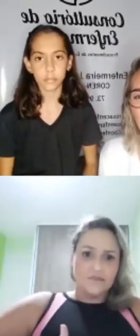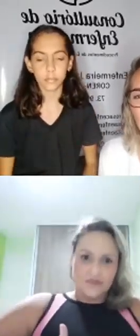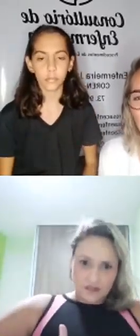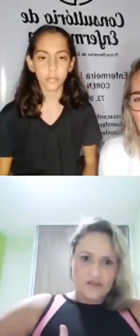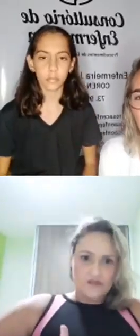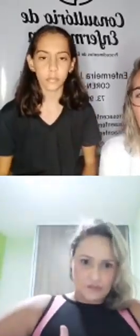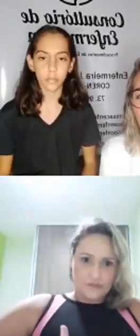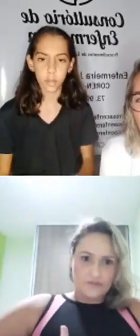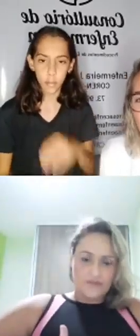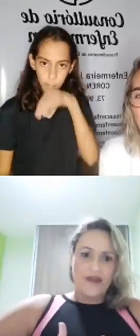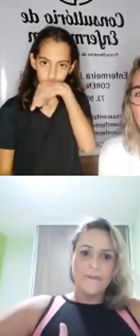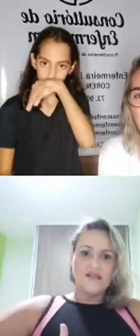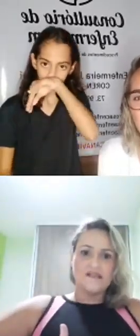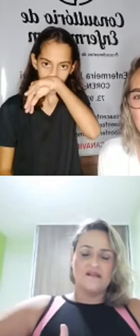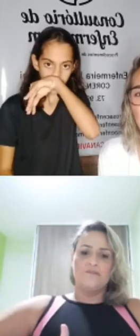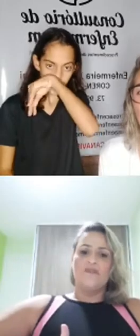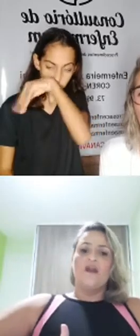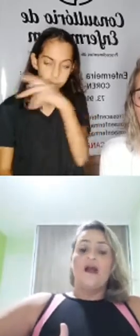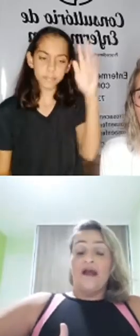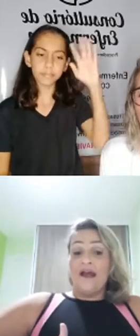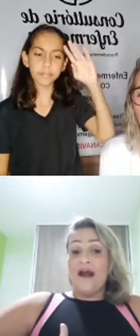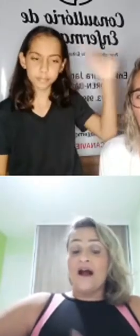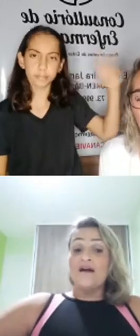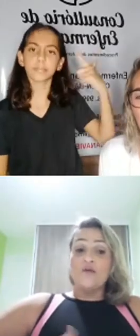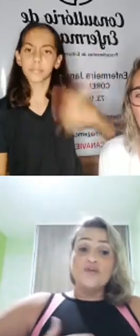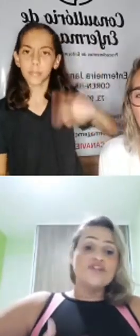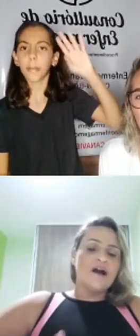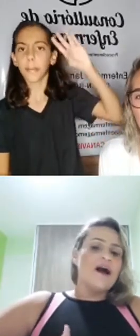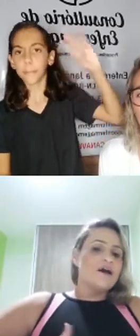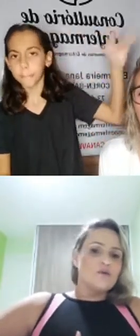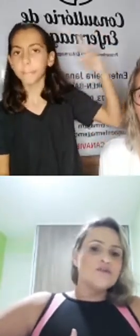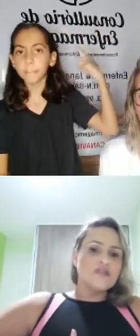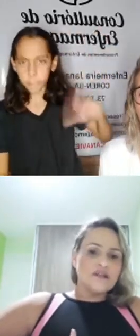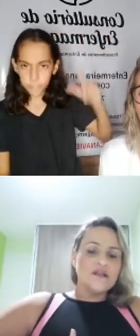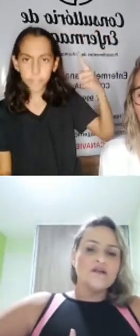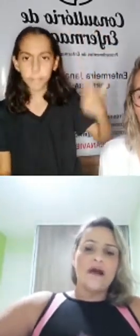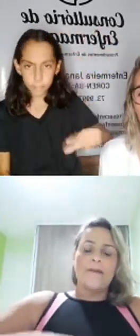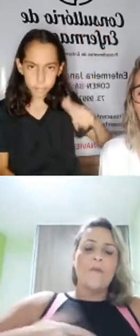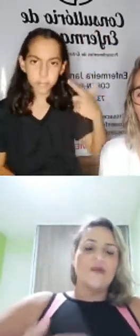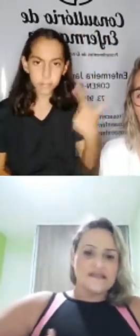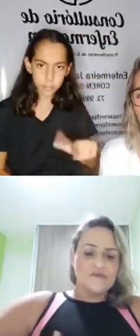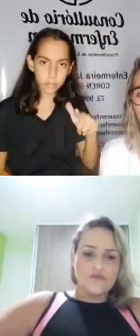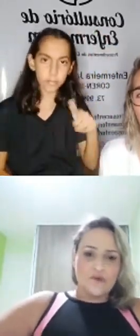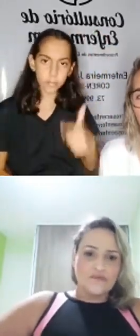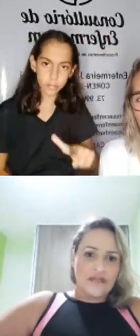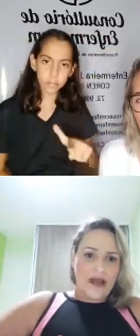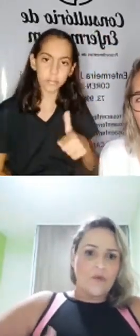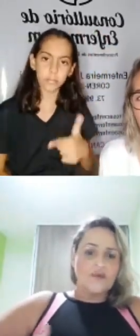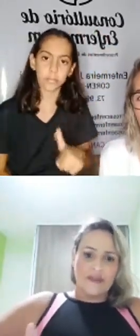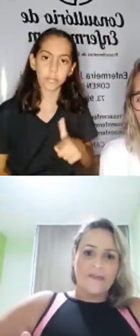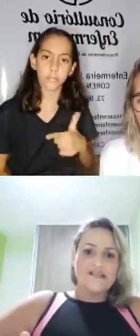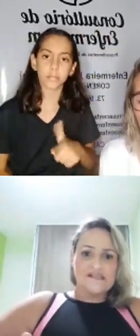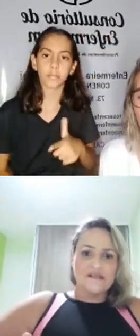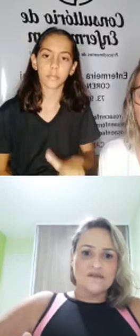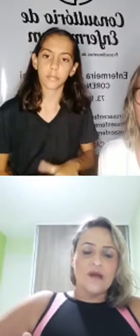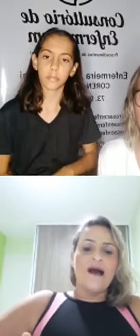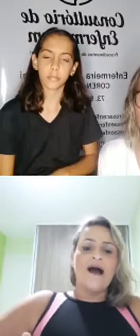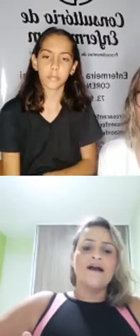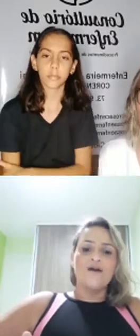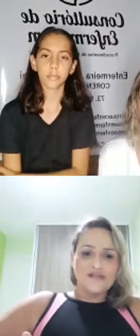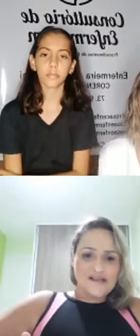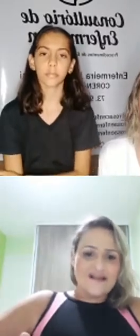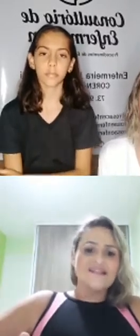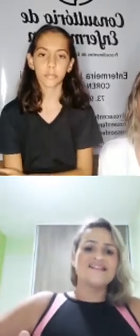repensem isso, repensem. A angústia que a população, de modo geral, está passando,